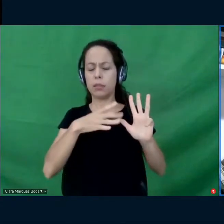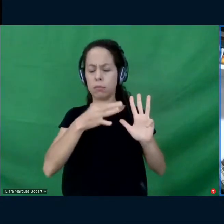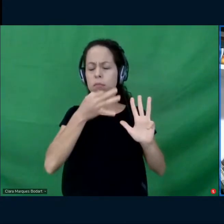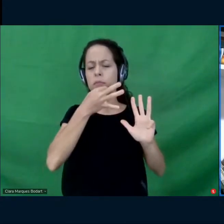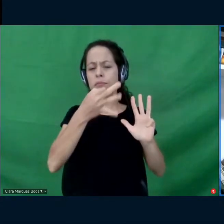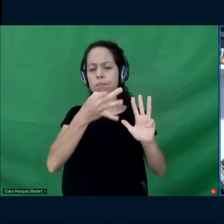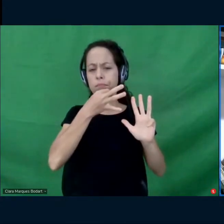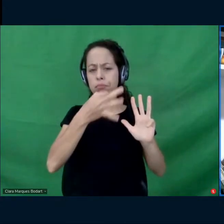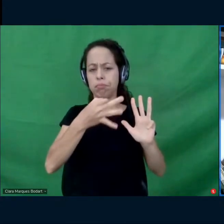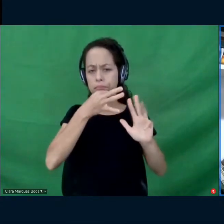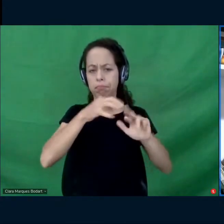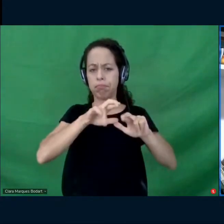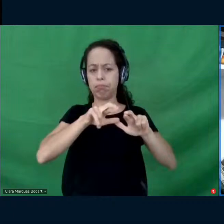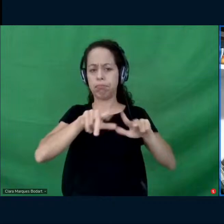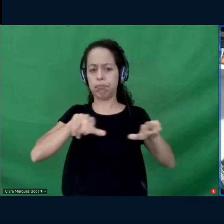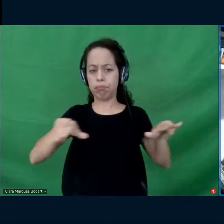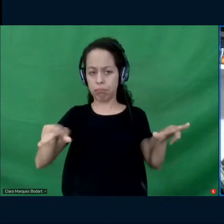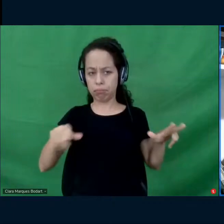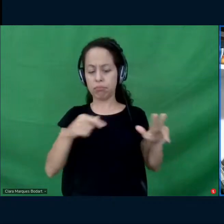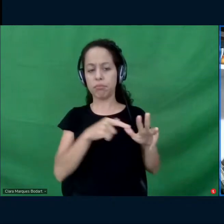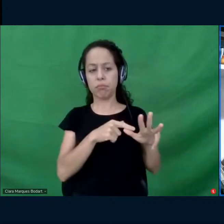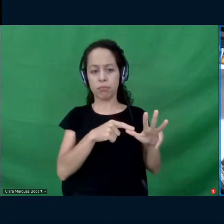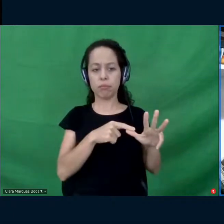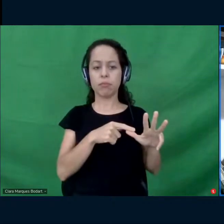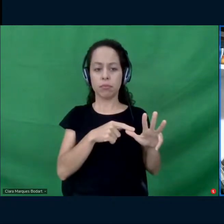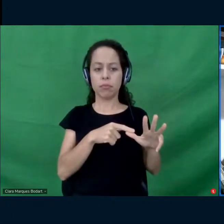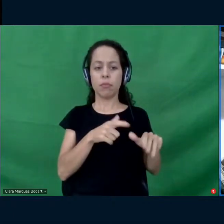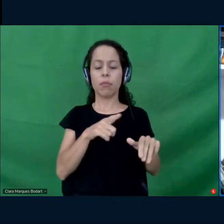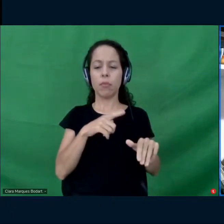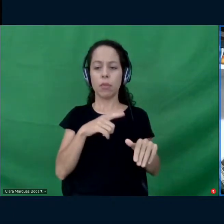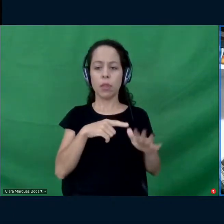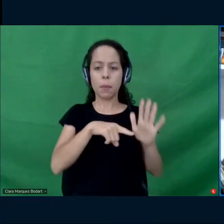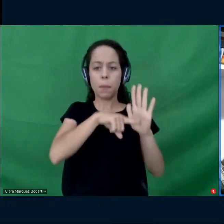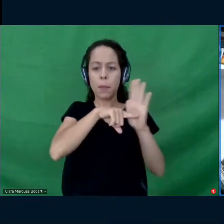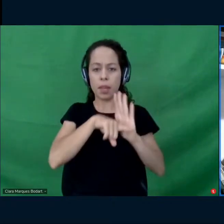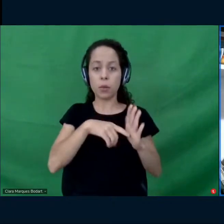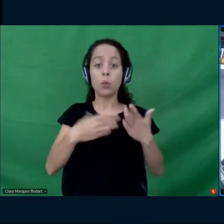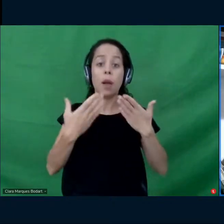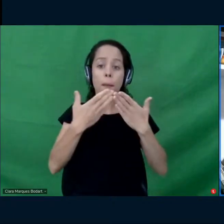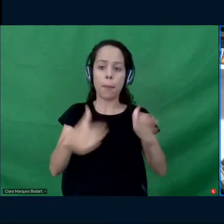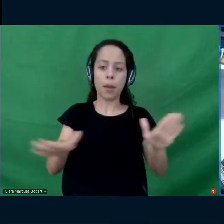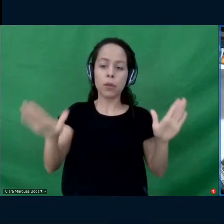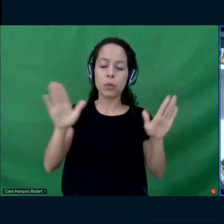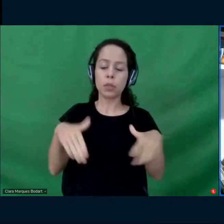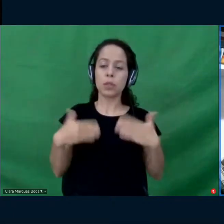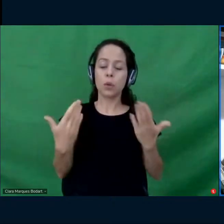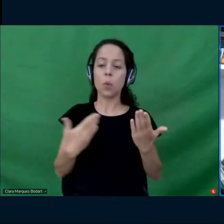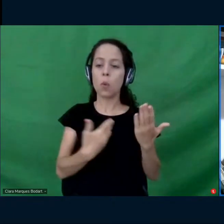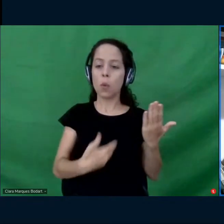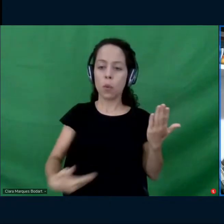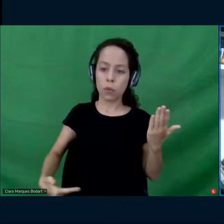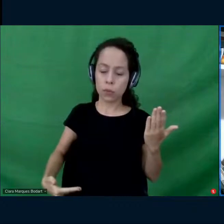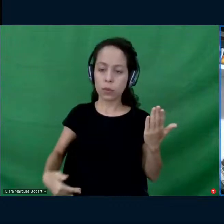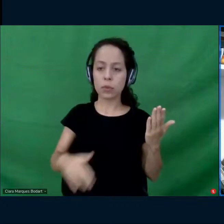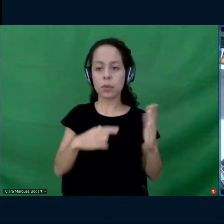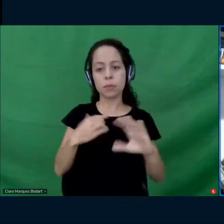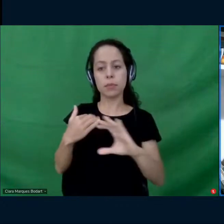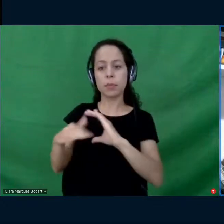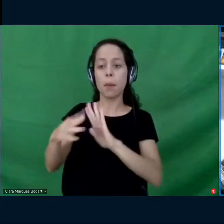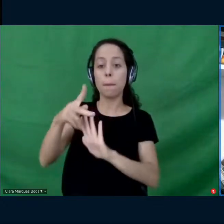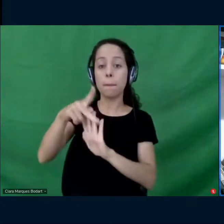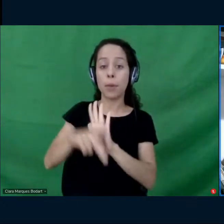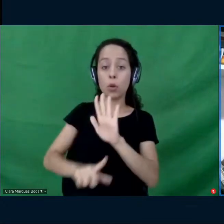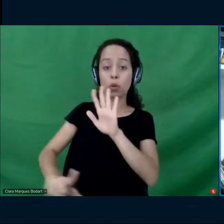ruas, o que dá origem a uma consulta pública. Dessa consulta pública, o governo encaminha um projeto de lei